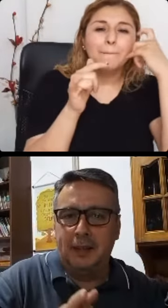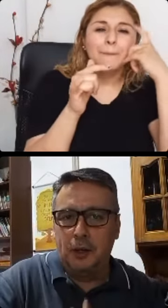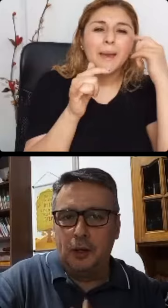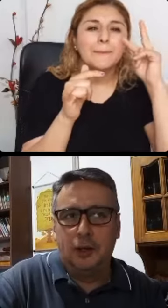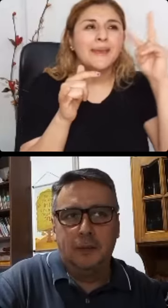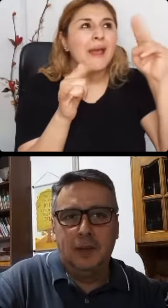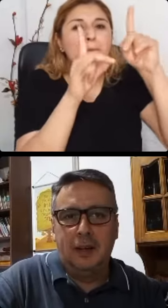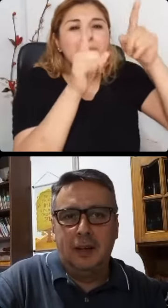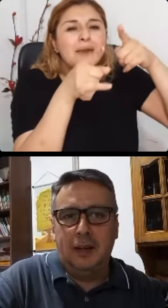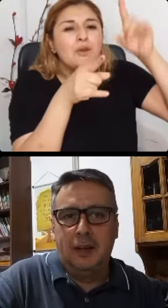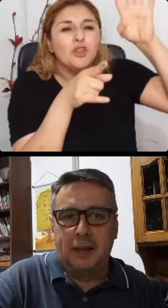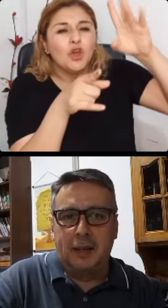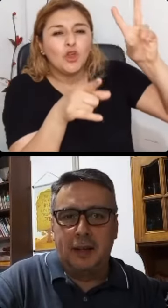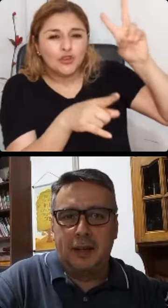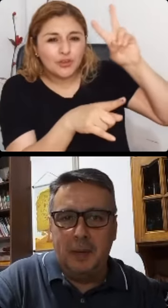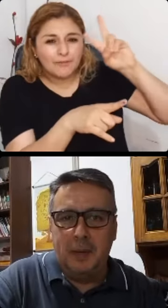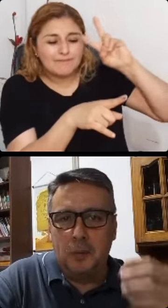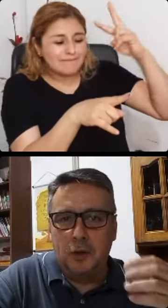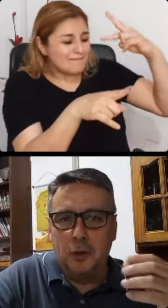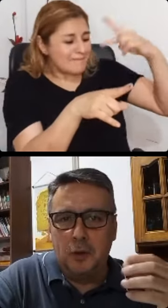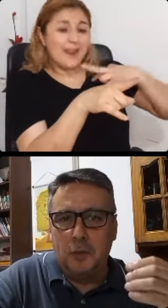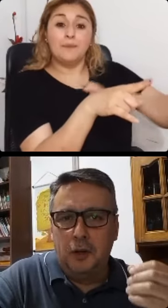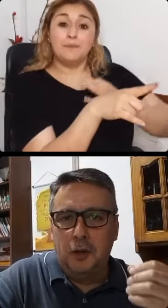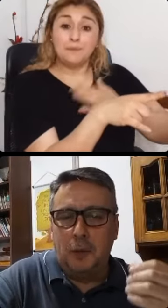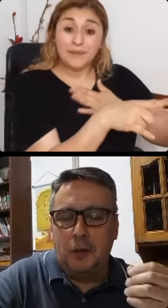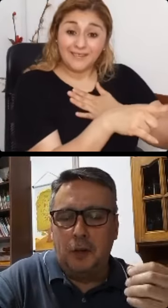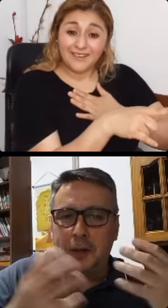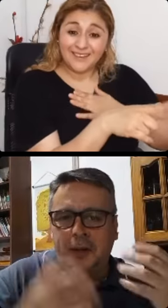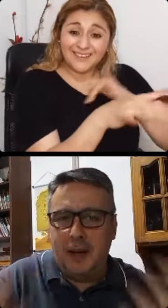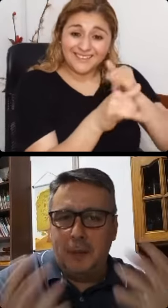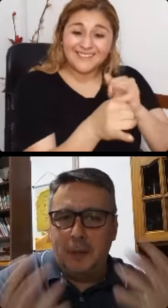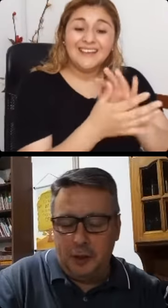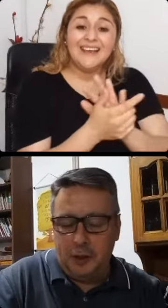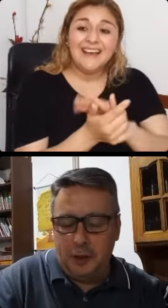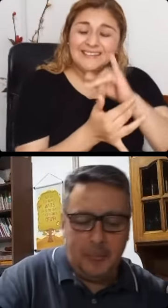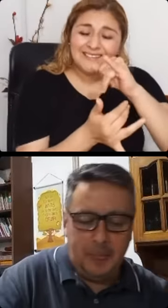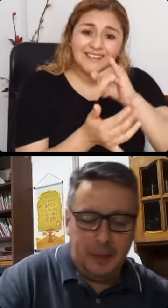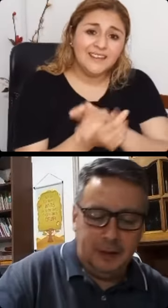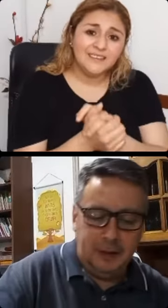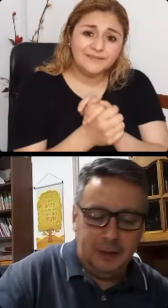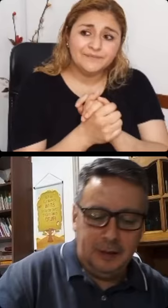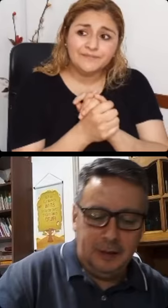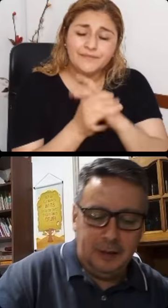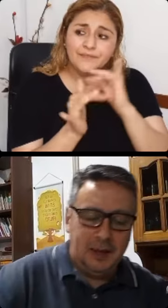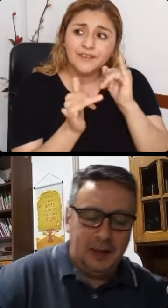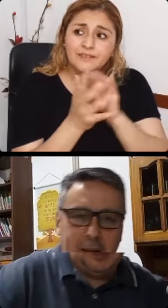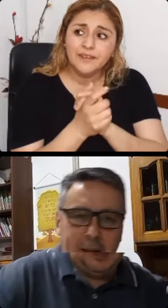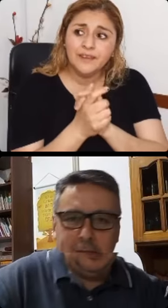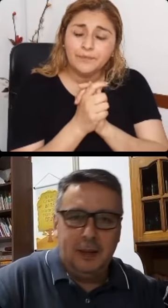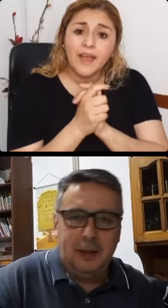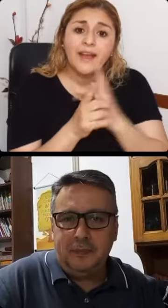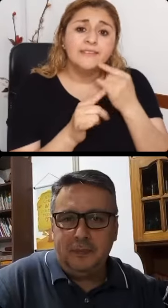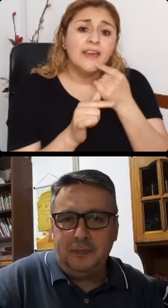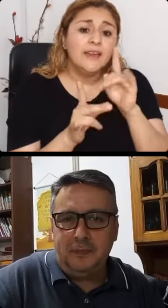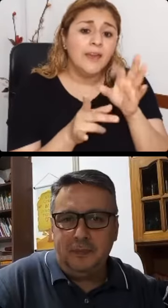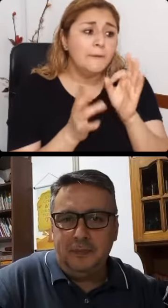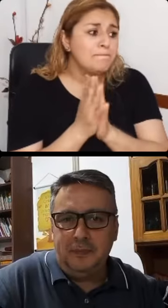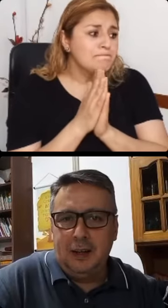entenderlo realmente como el panorama es, ¿no? Sí. Sí, sí.